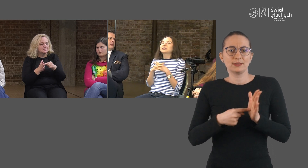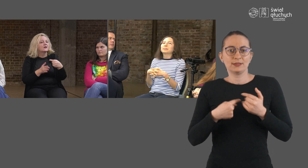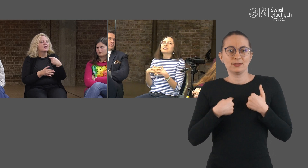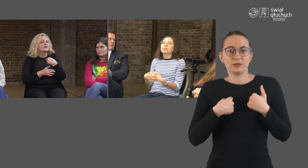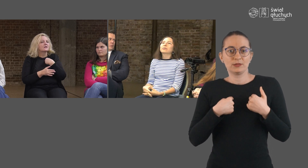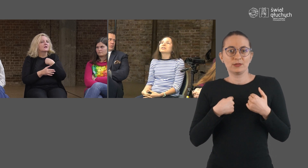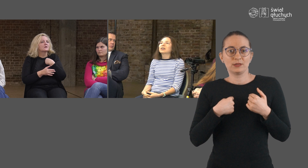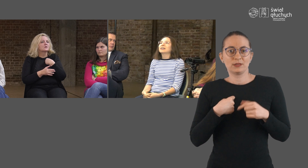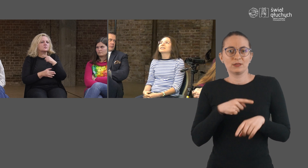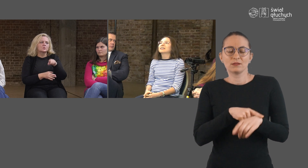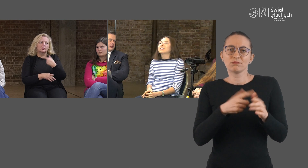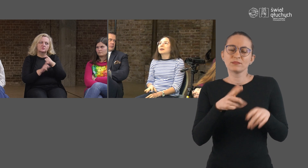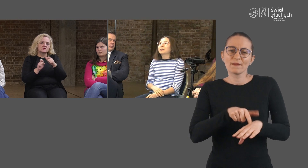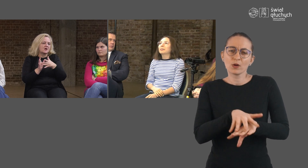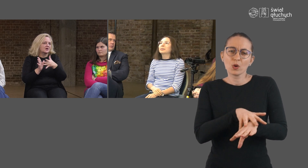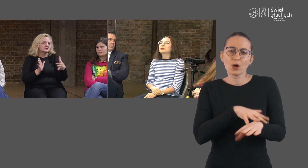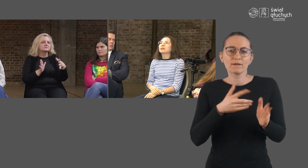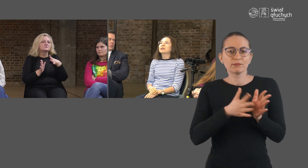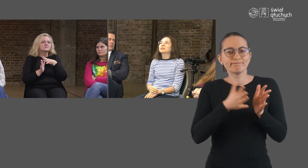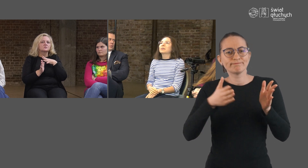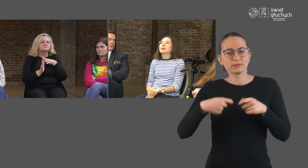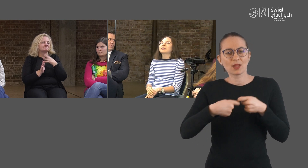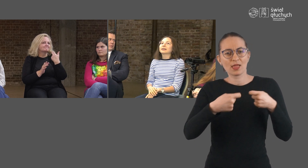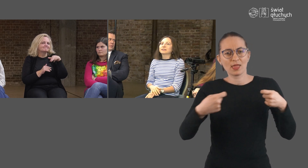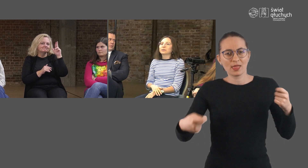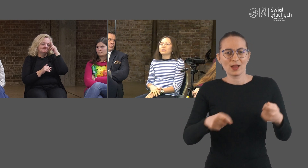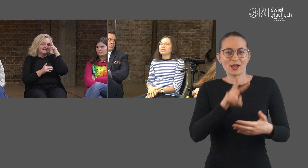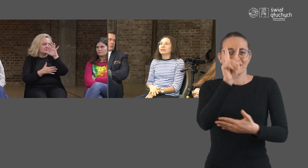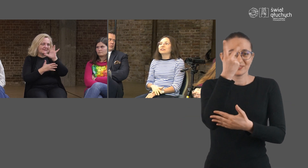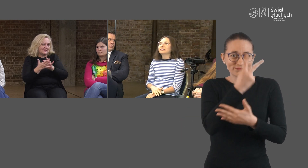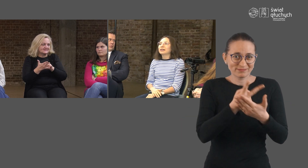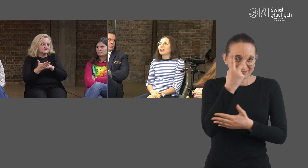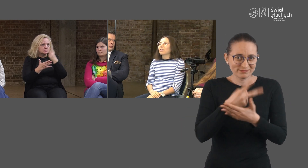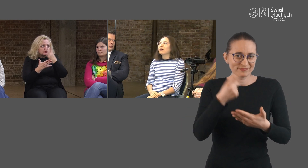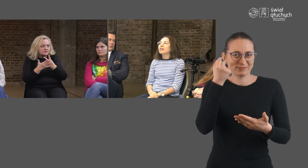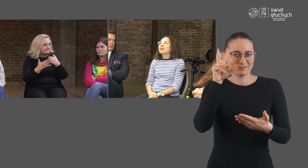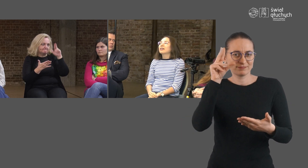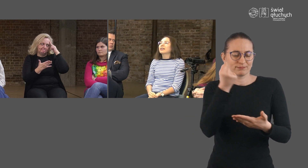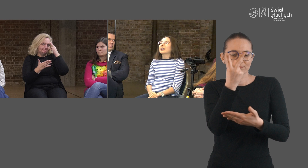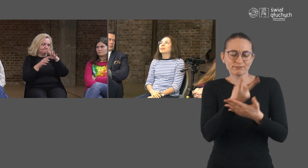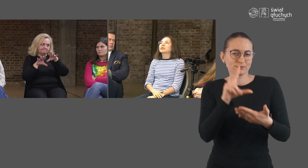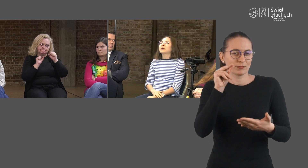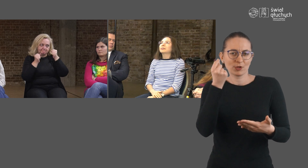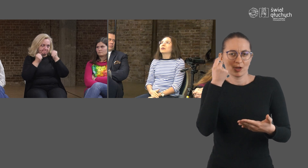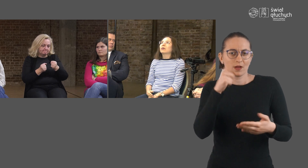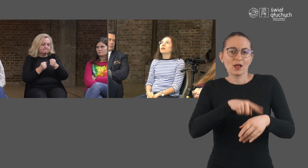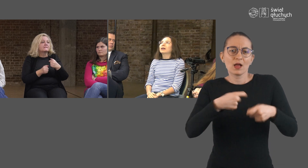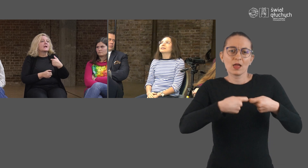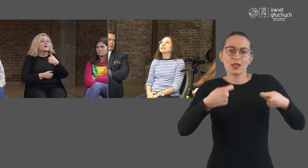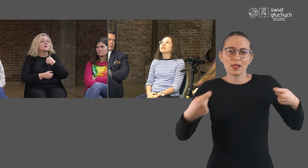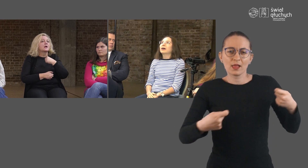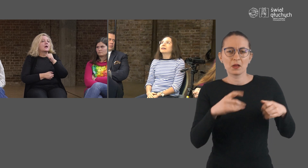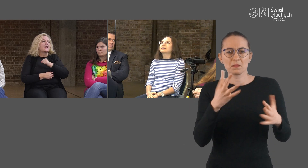Ja przez bardzo długi czas po prostu nie rozumiałam tekstu czytanego. Jak poszłam